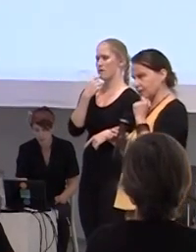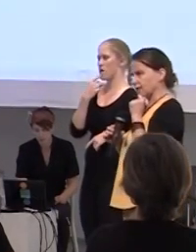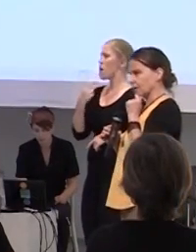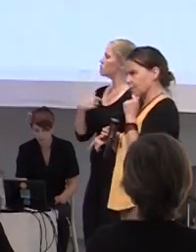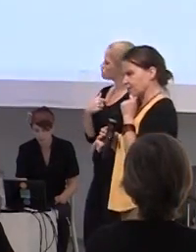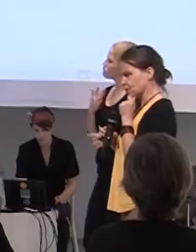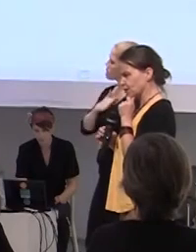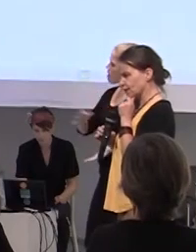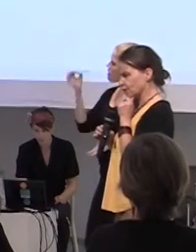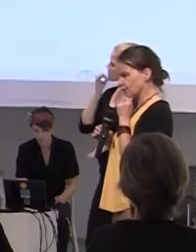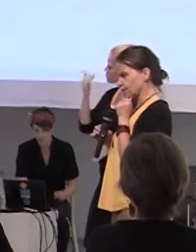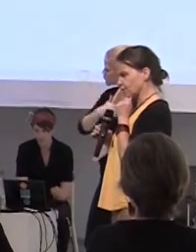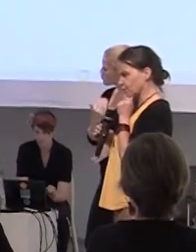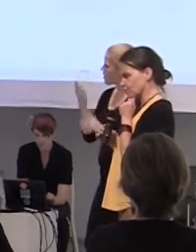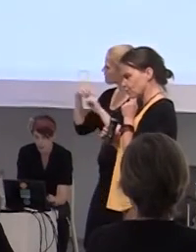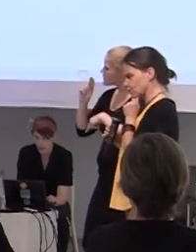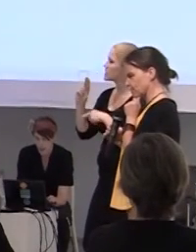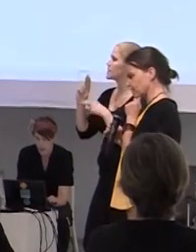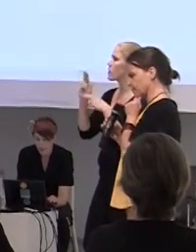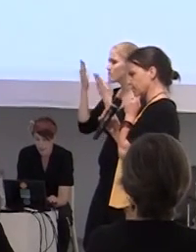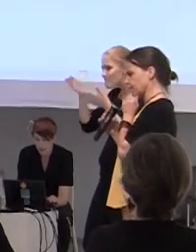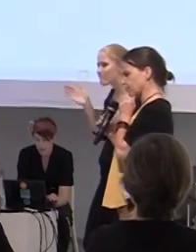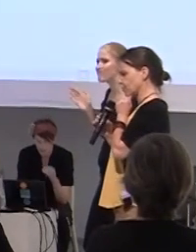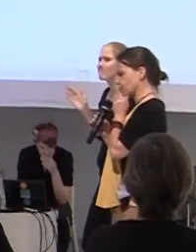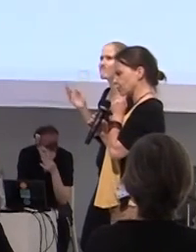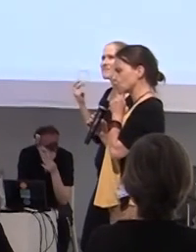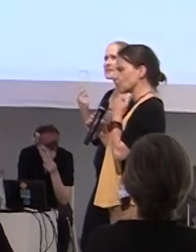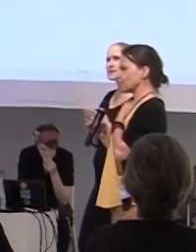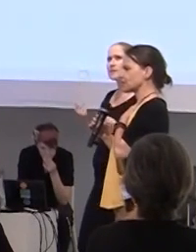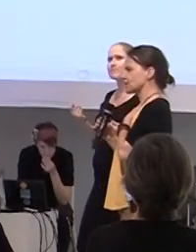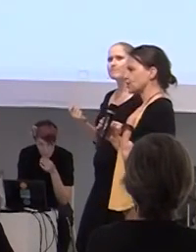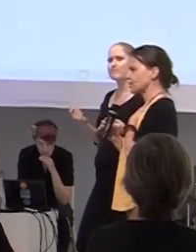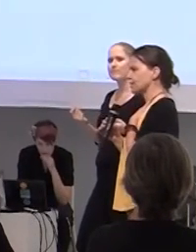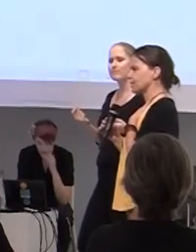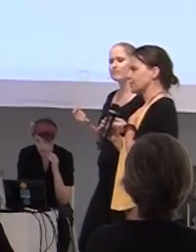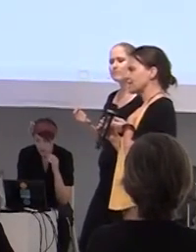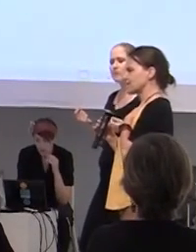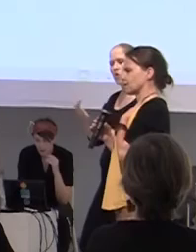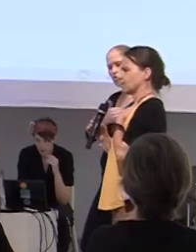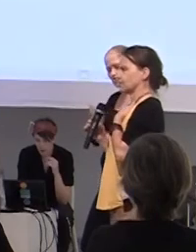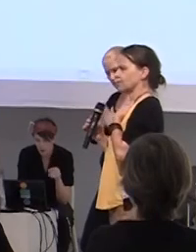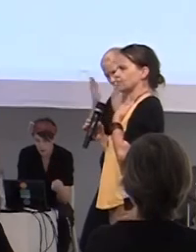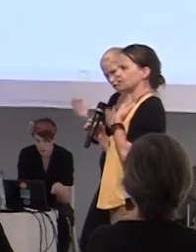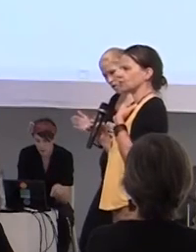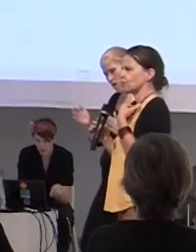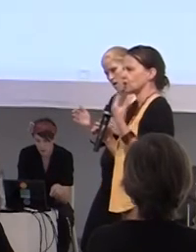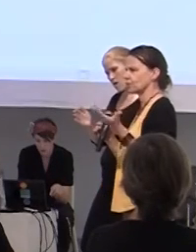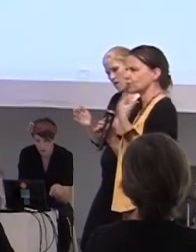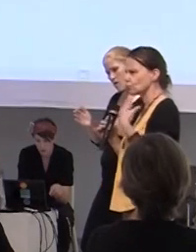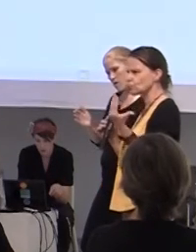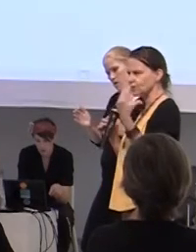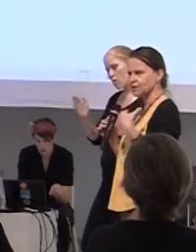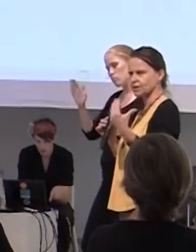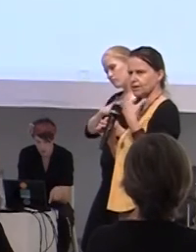školy byly vstřícnější v tom smyslu, že by osoby vlastně sdělovaly víc o té